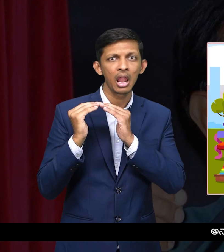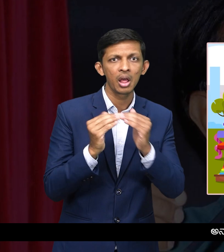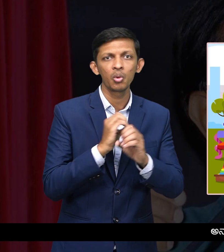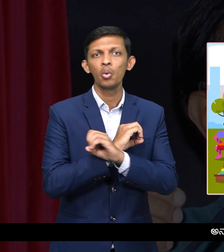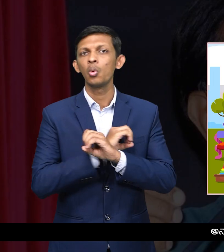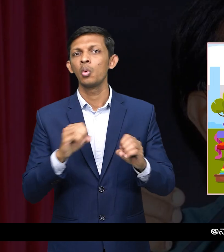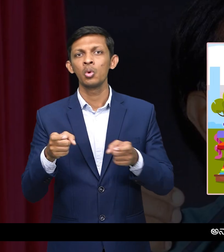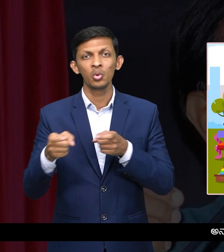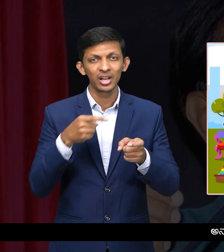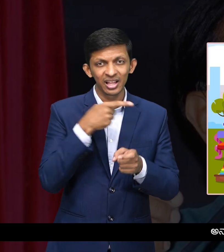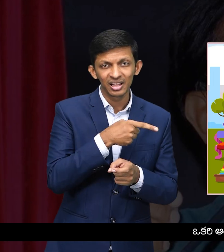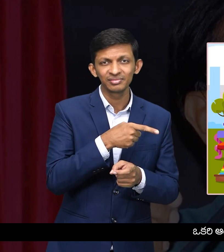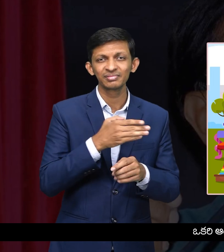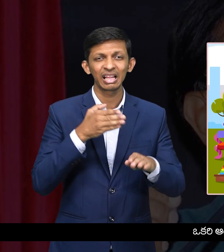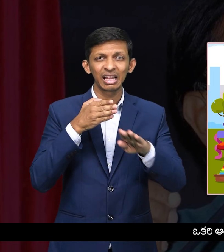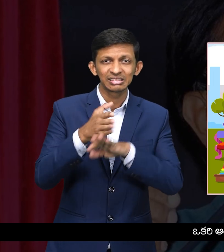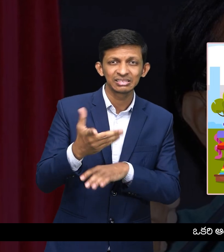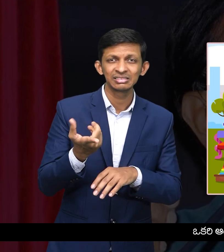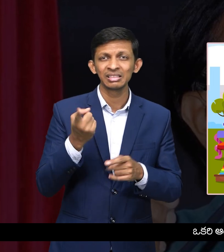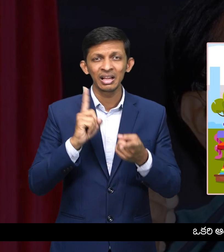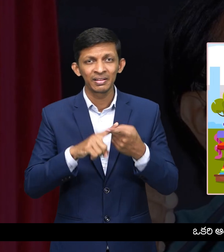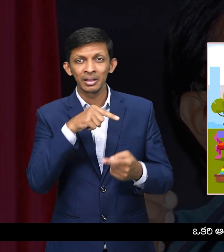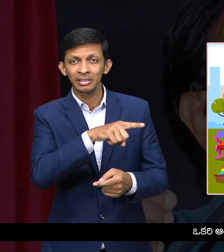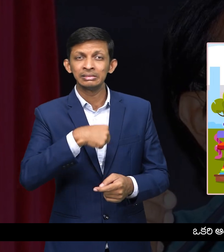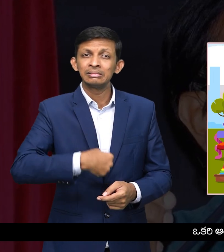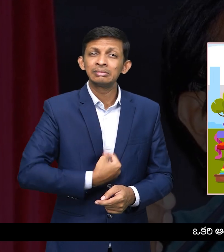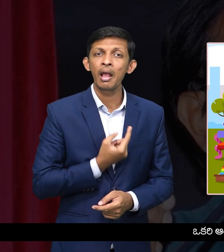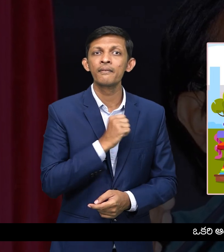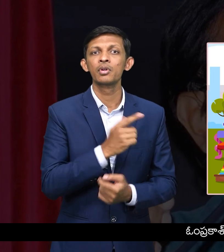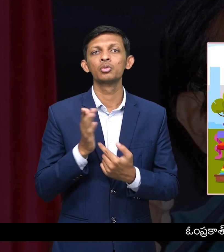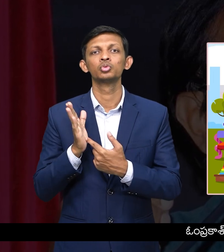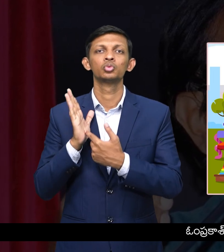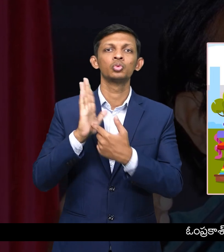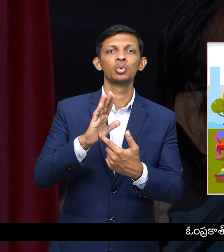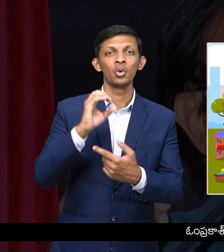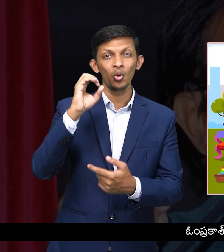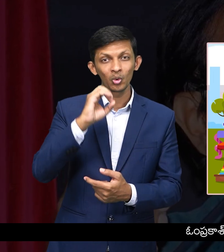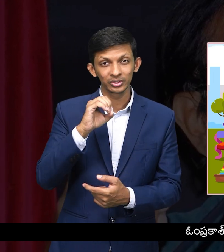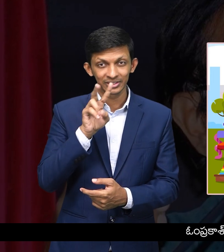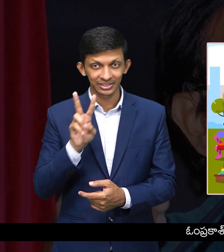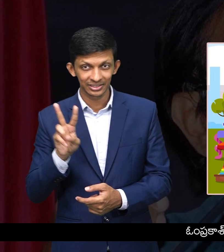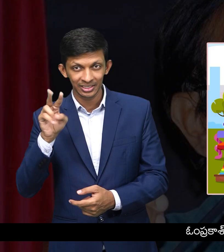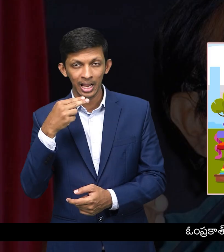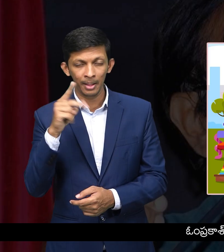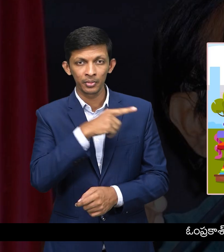అన్యాయంగా ప్రవర్తించటం ఒకరి ఆత్మగౌరవాన్ని దెబ్బతీస్తుందది. ఓం ప్రకాష్ వాల్మీకి తన కులం